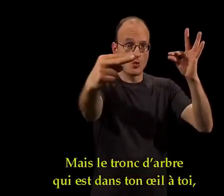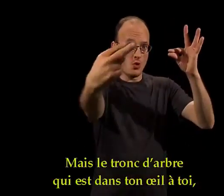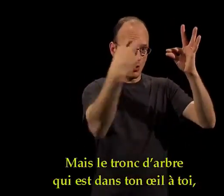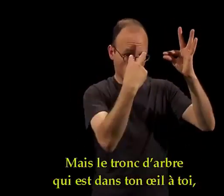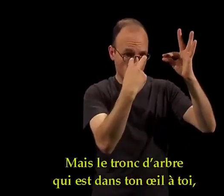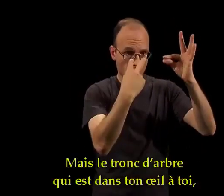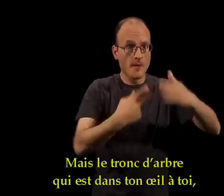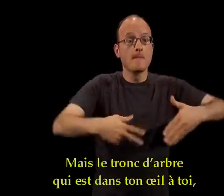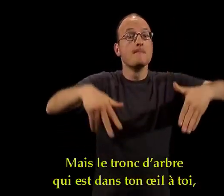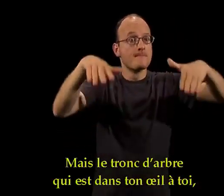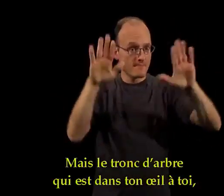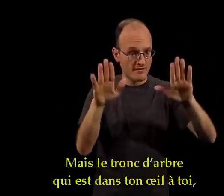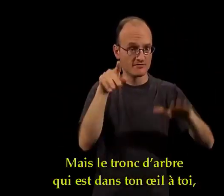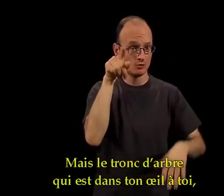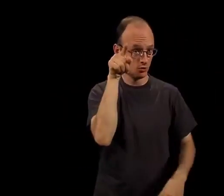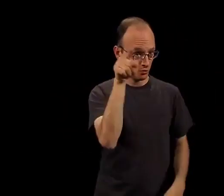mais le tronc d'arbre qui est dans ton œil à toi,